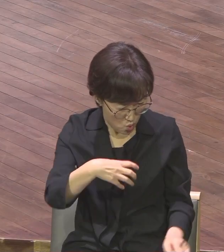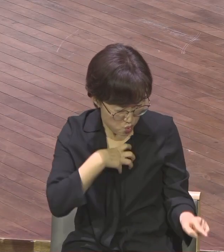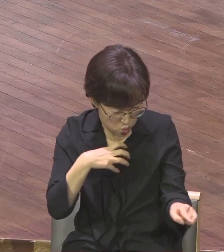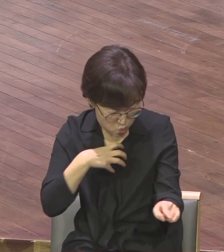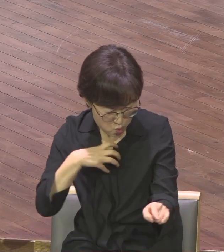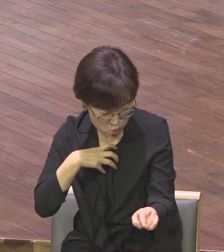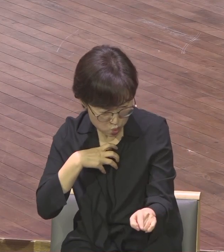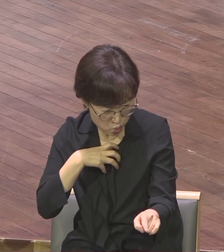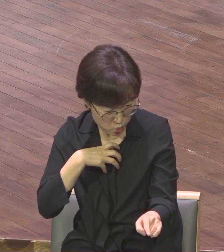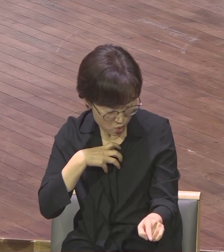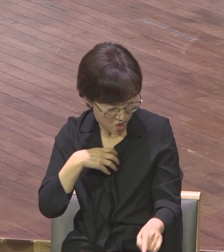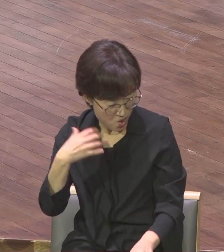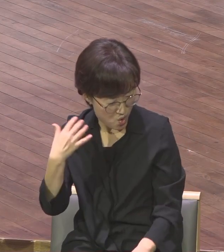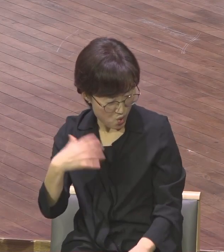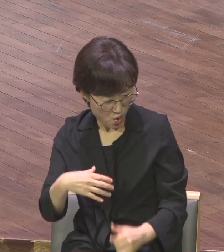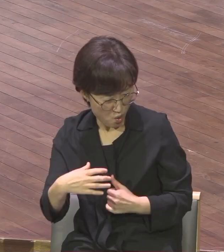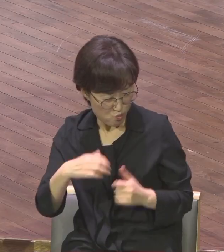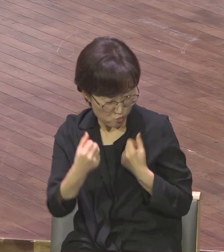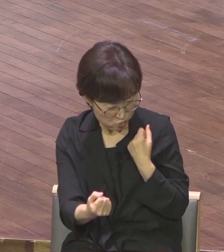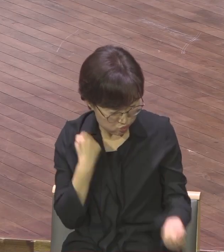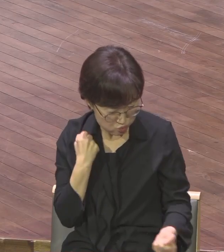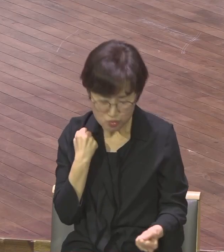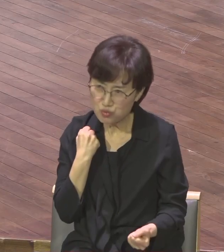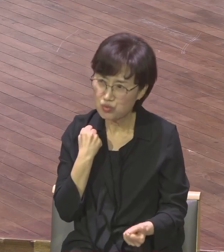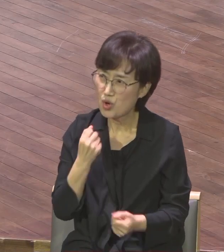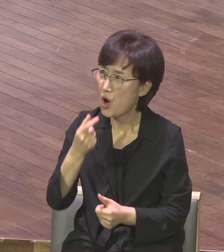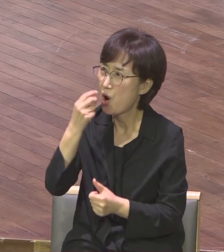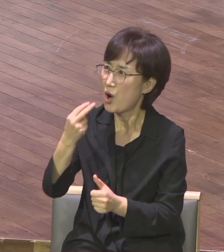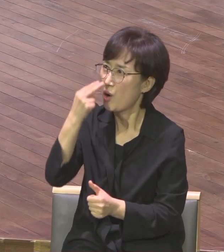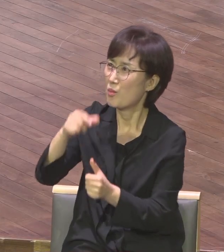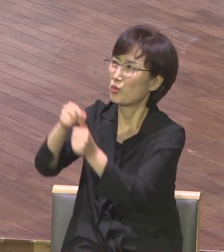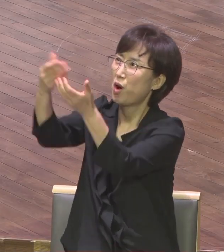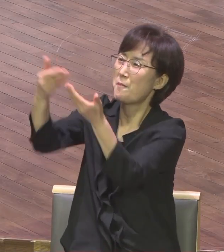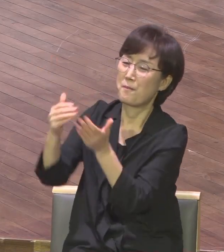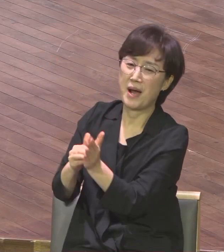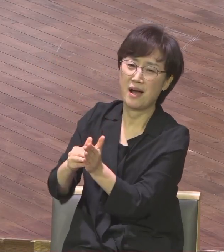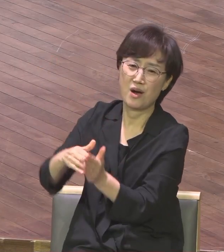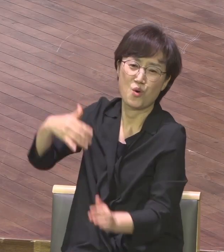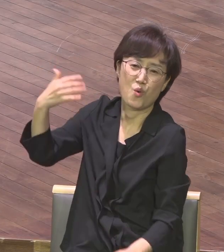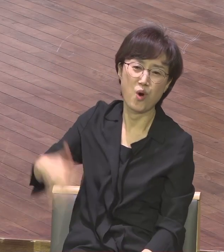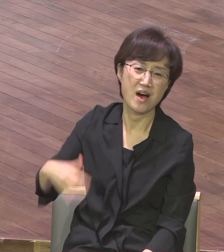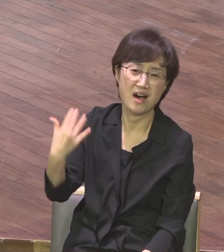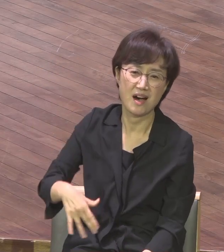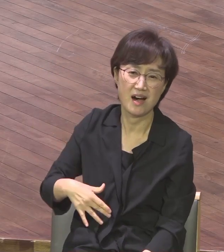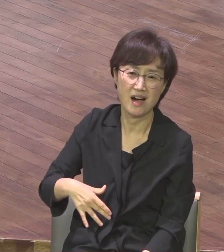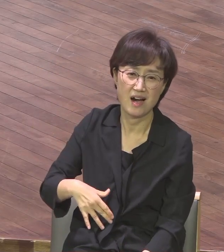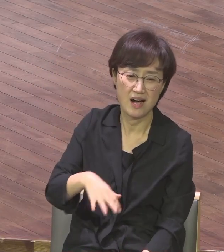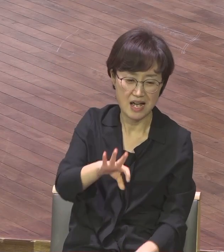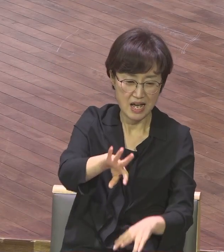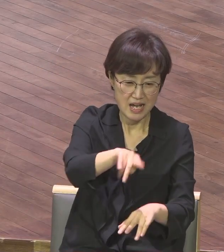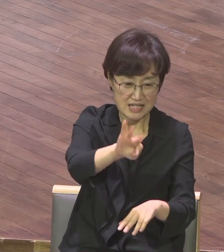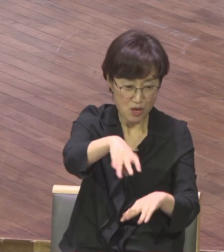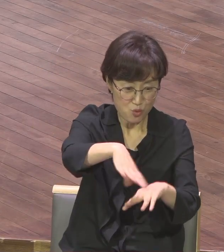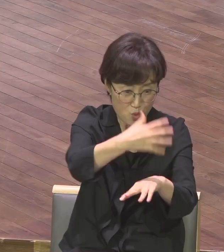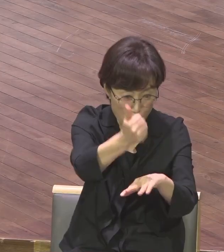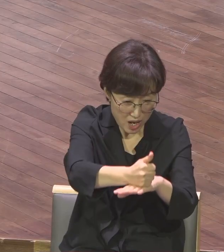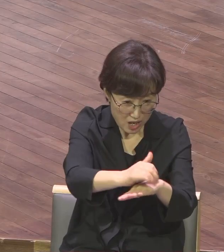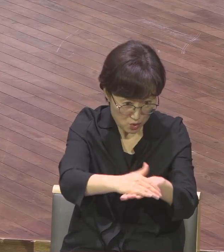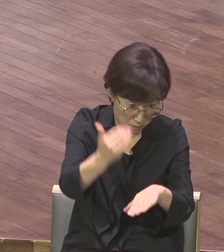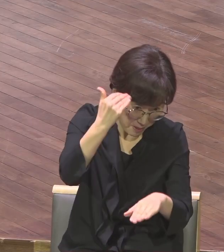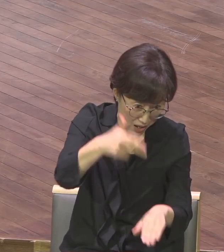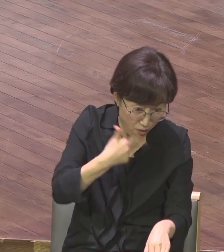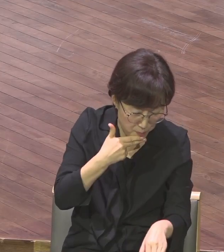이렇게 나를 죽이려고 따르는 이 사울의 손에서 하나님이 나를 완벽하게 지켜주셨구나. 이거